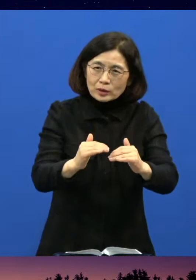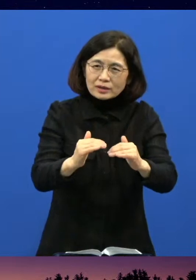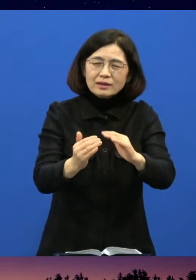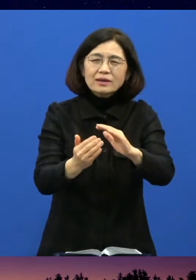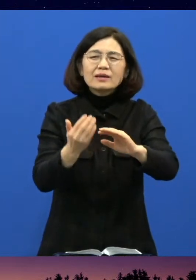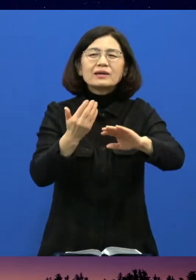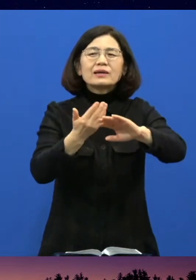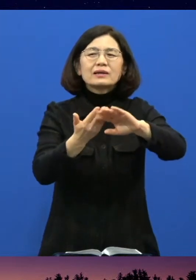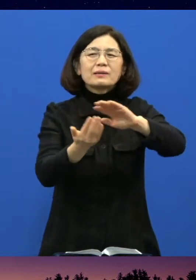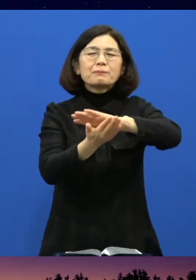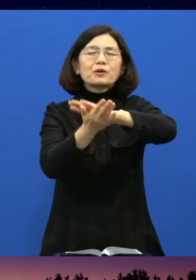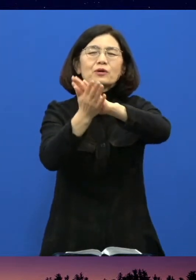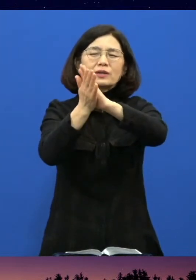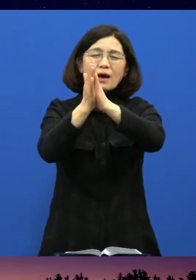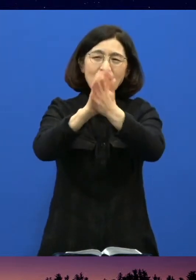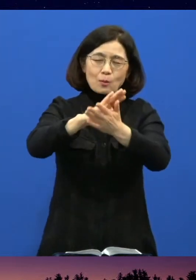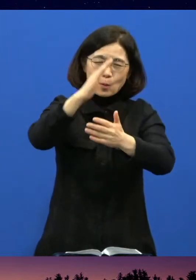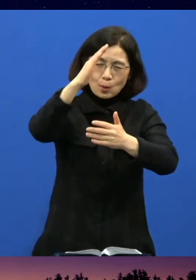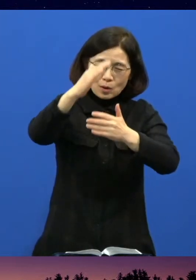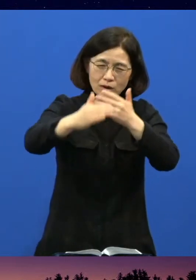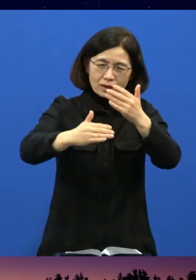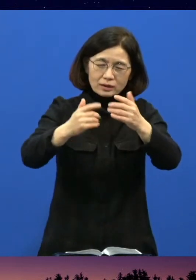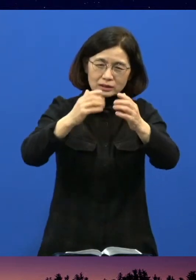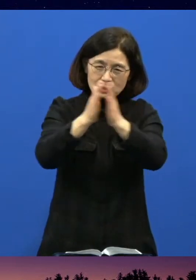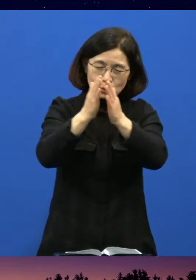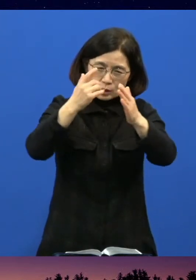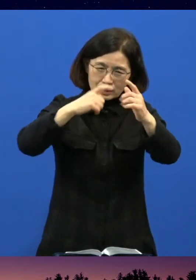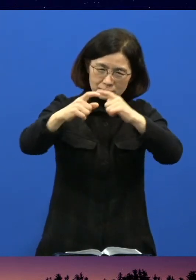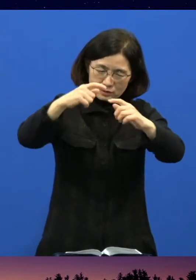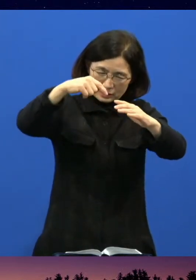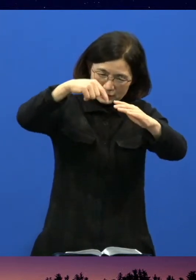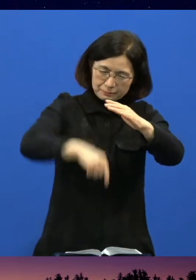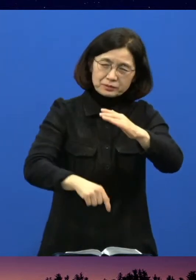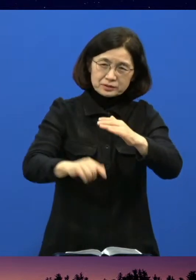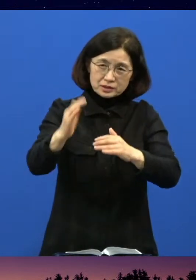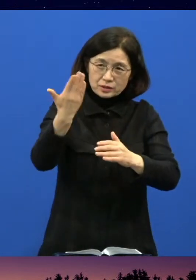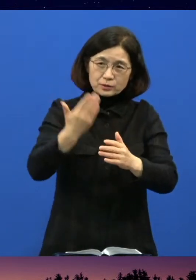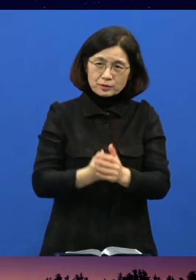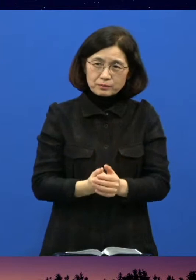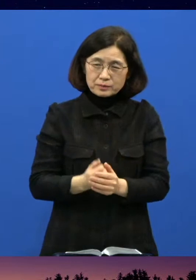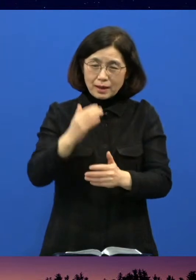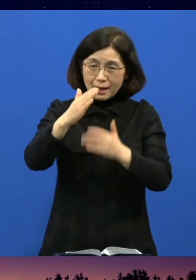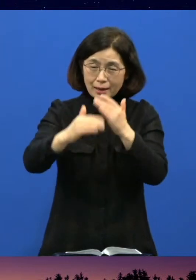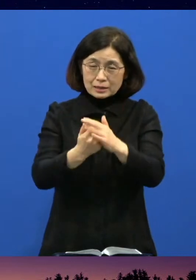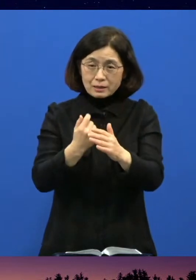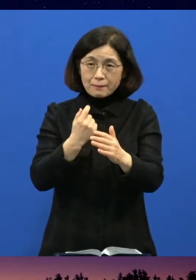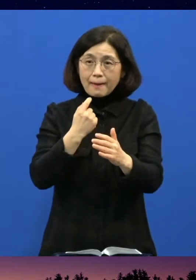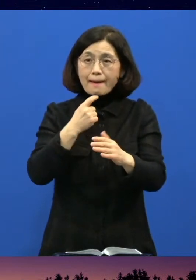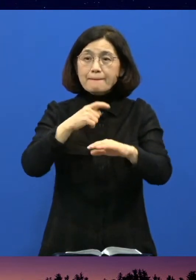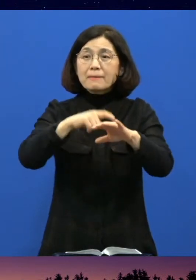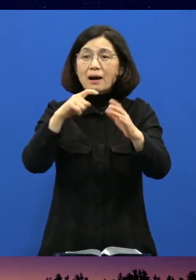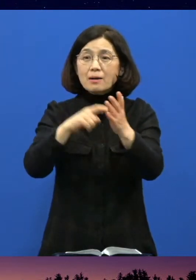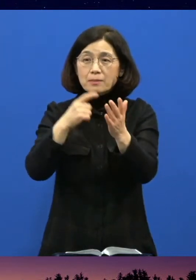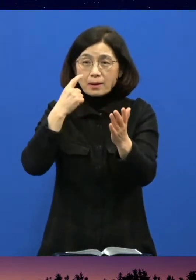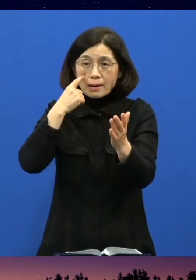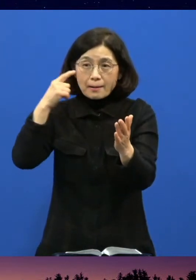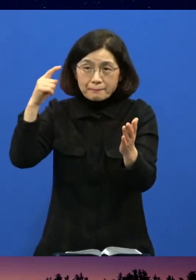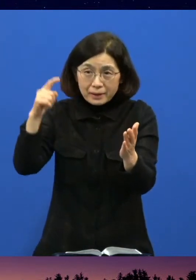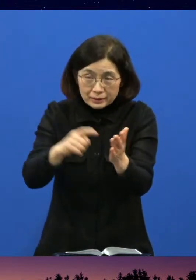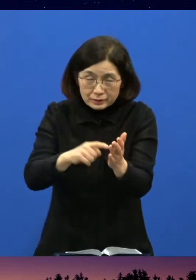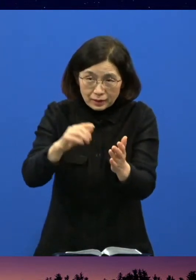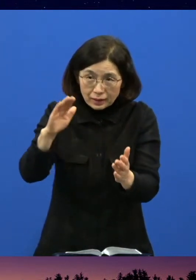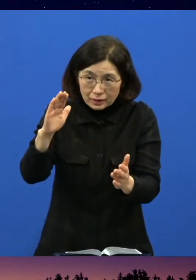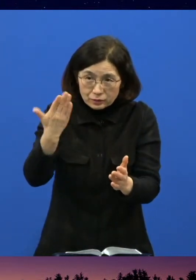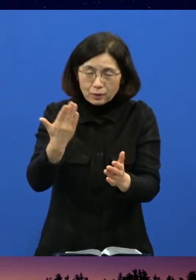하나님과 이 내통이 일어나는 거예요. 그래서 하나님의 마음을 알게 되고 그 시대에 대한